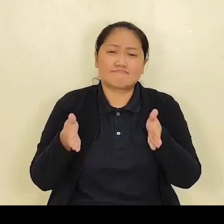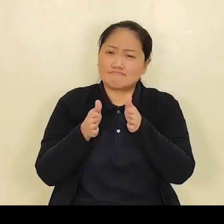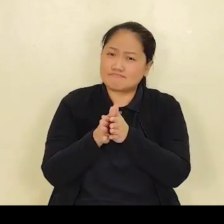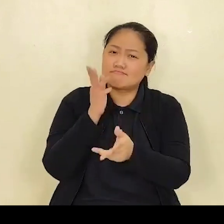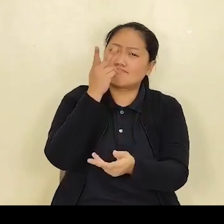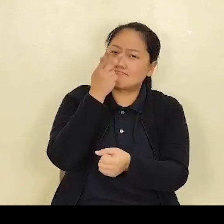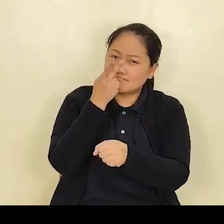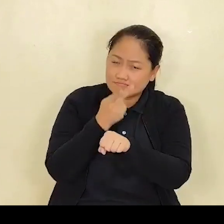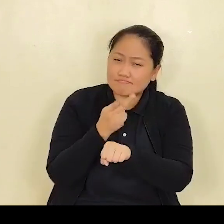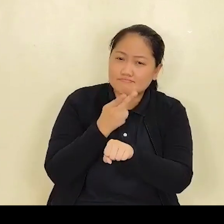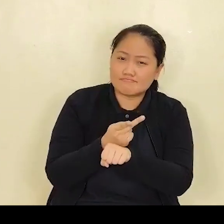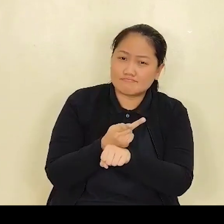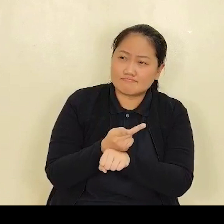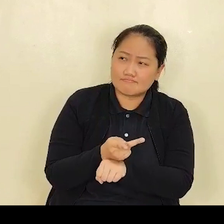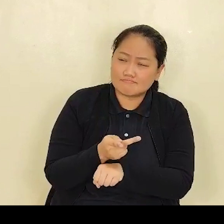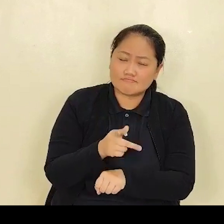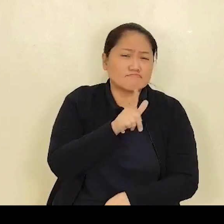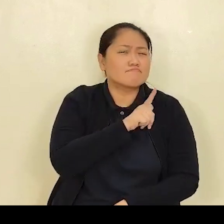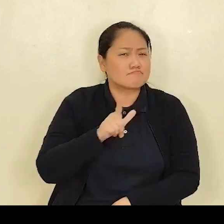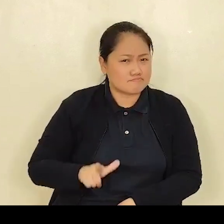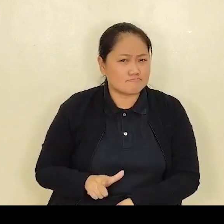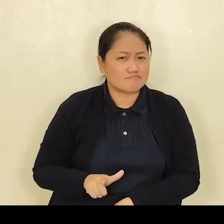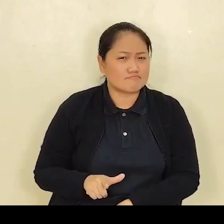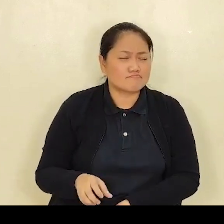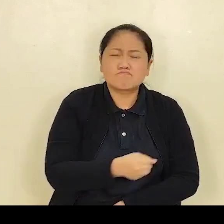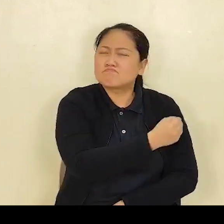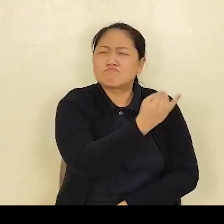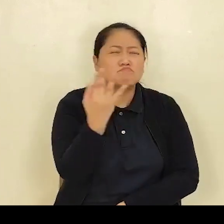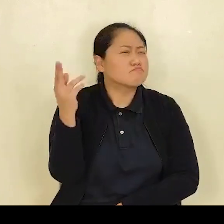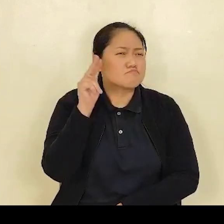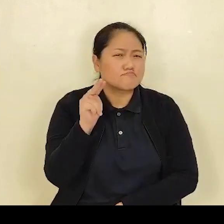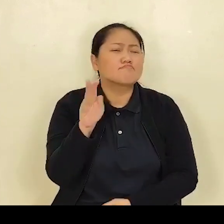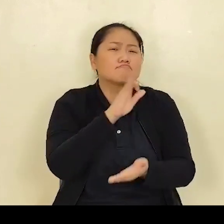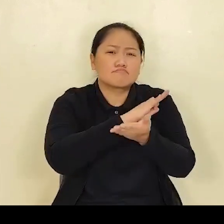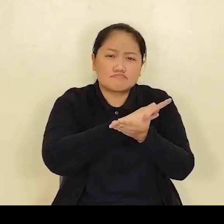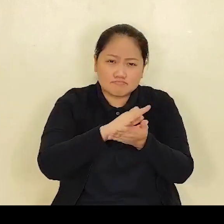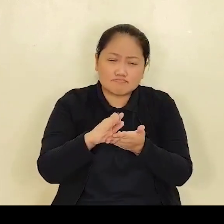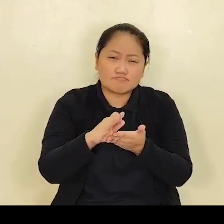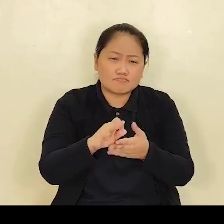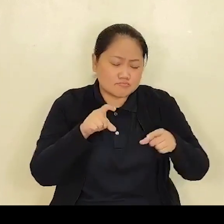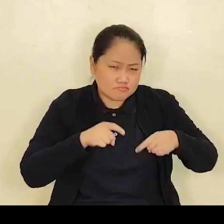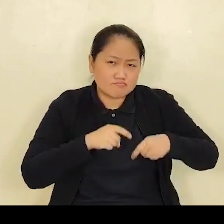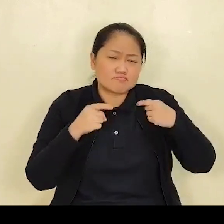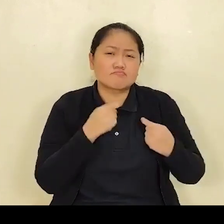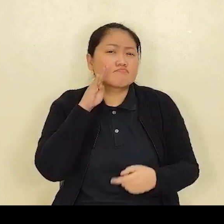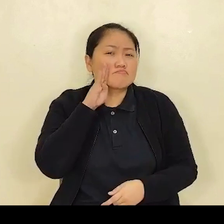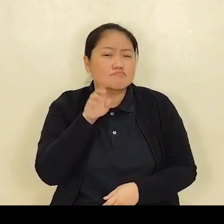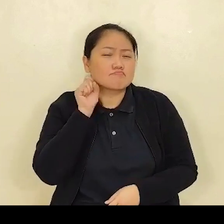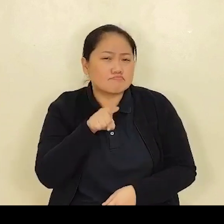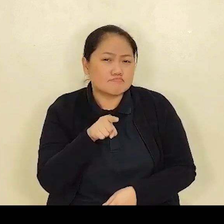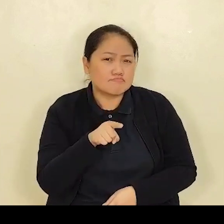Nagtanong si Pedro, "Panginoon, gaano kadalas ko naman dapat patawarin ang mga pagkukulang ng aking